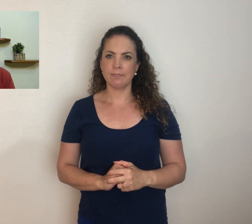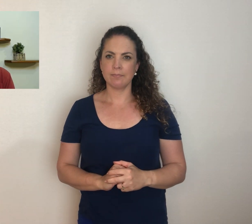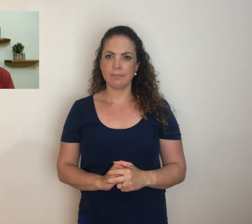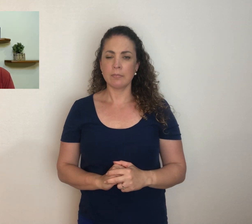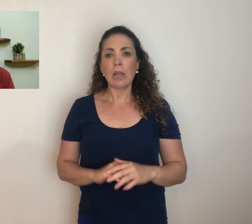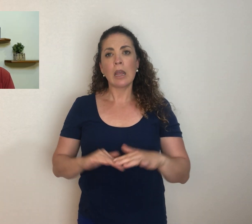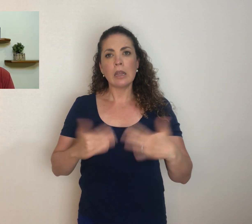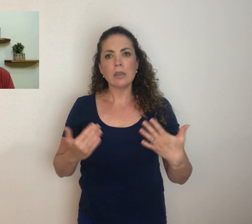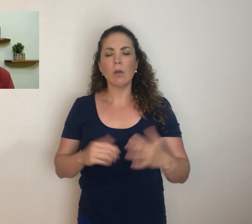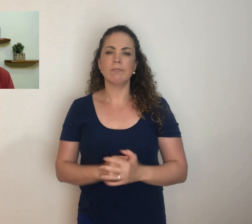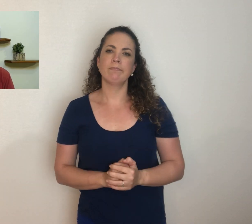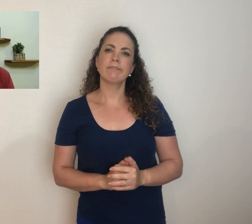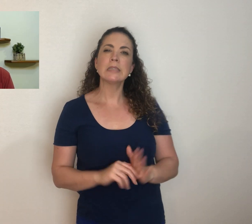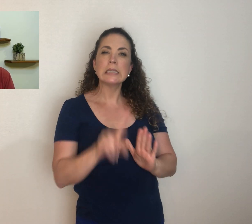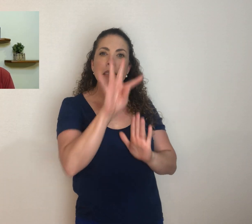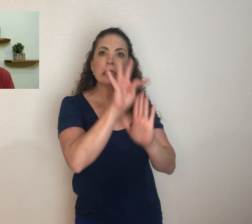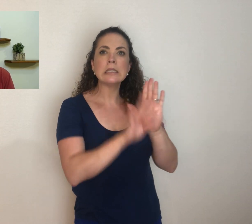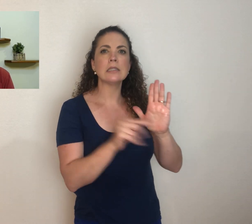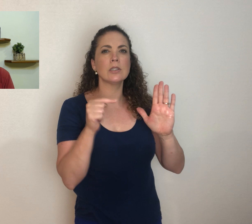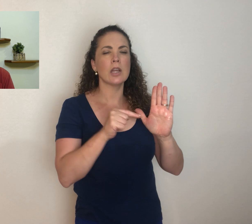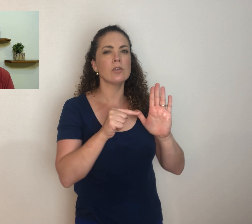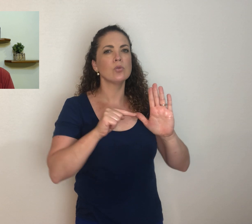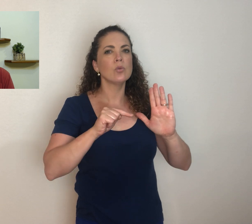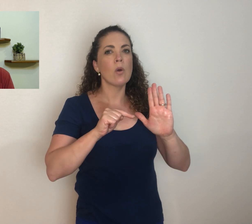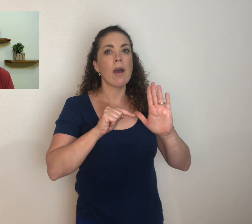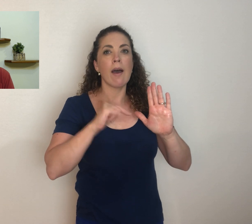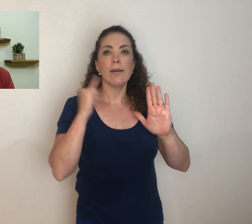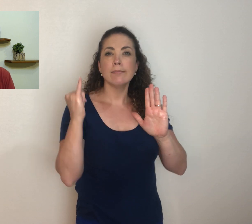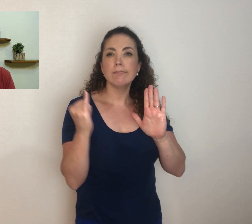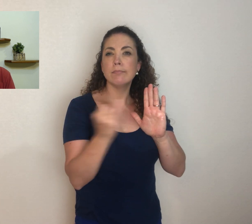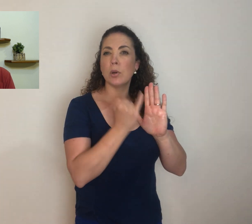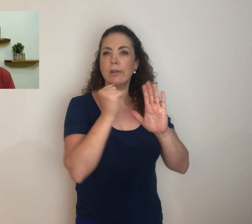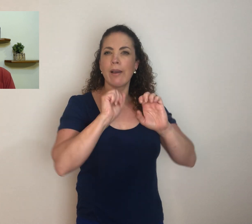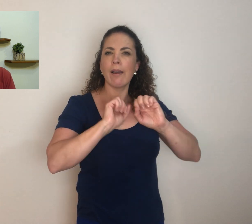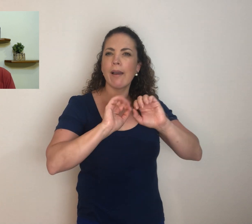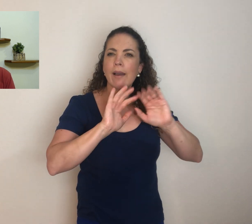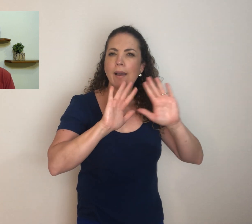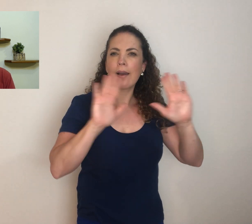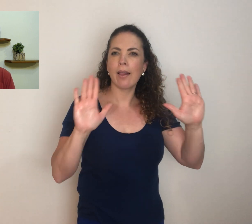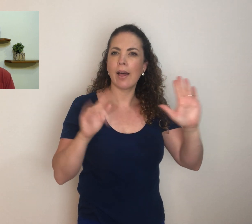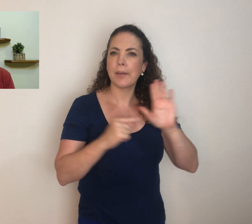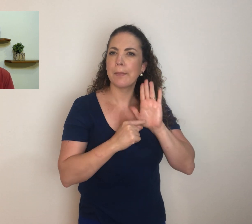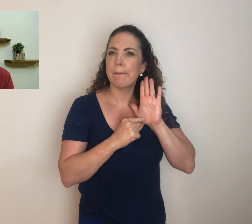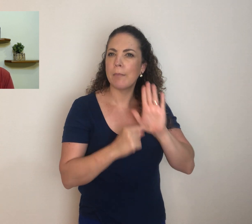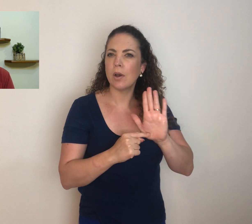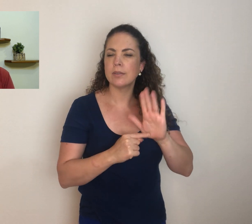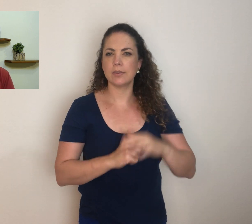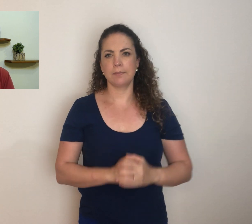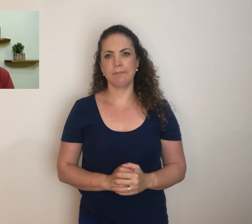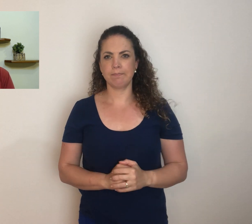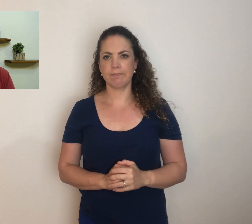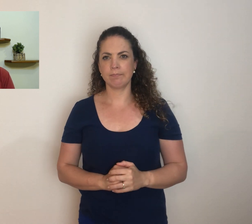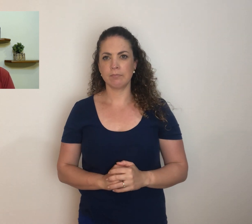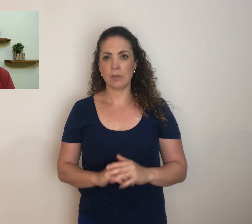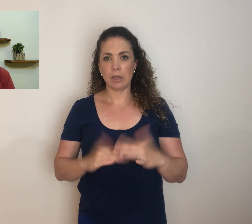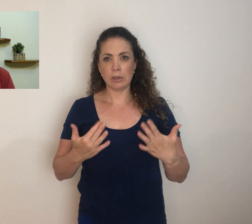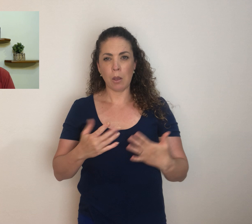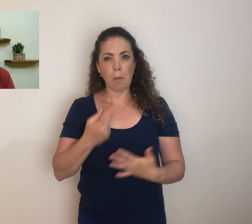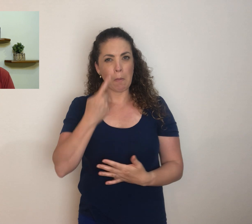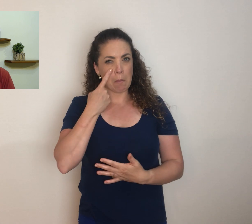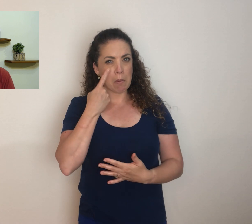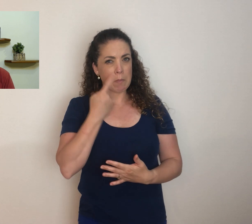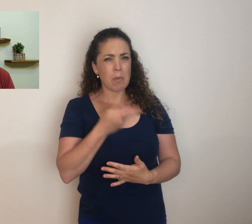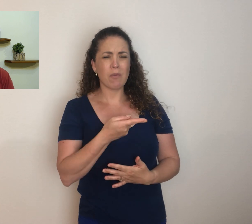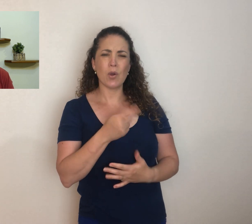Este é um texto muito importante e claro, irmãos. A gente percebe pela fala de Paulo que